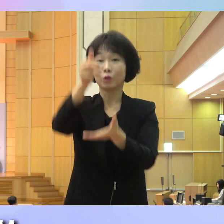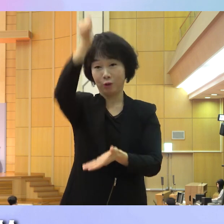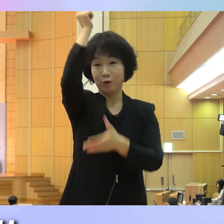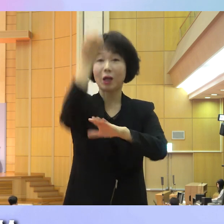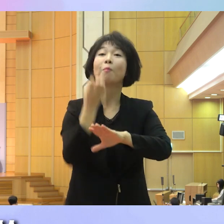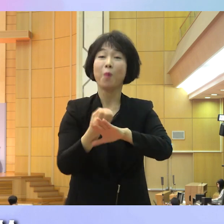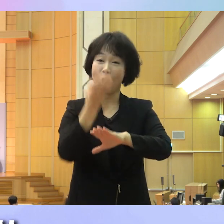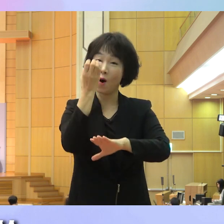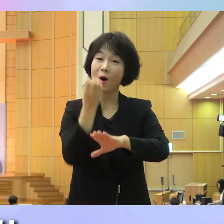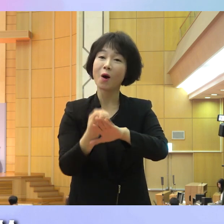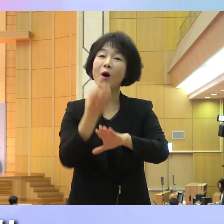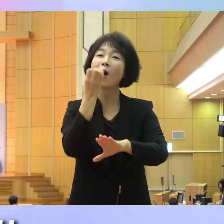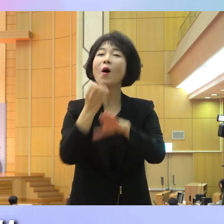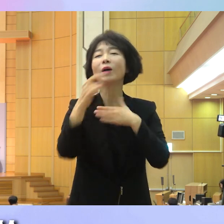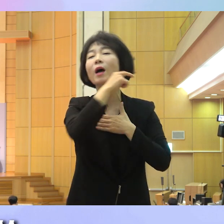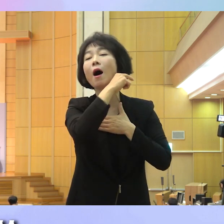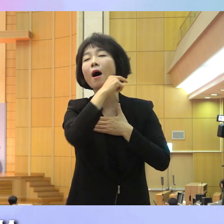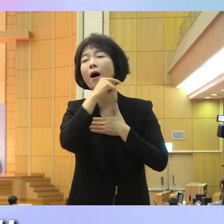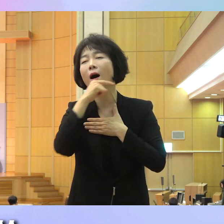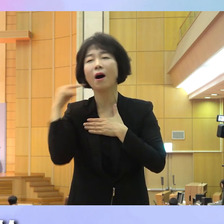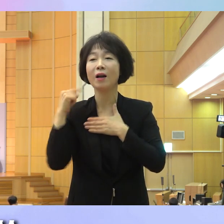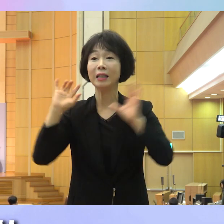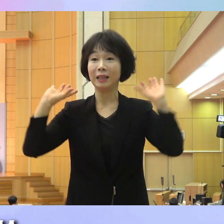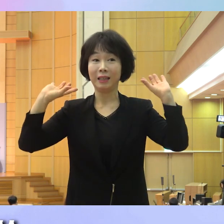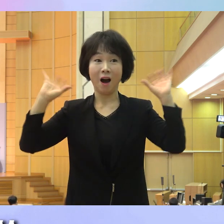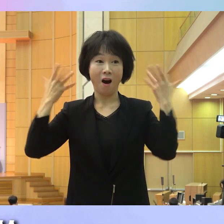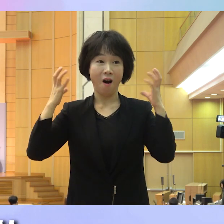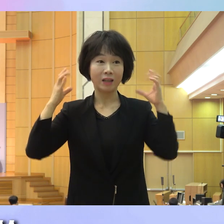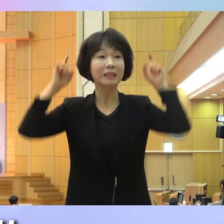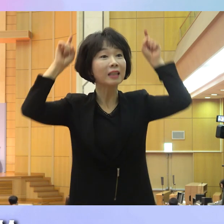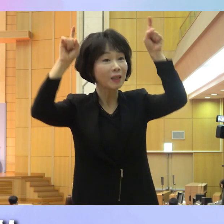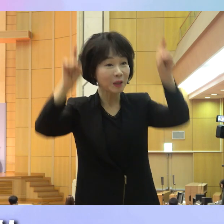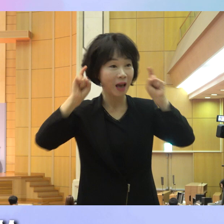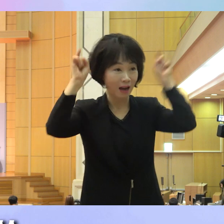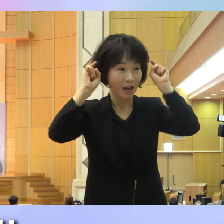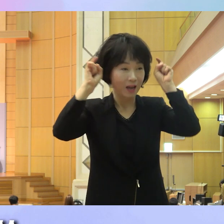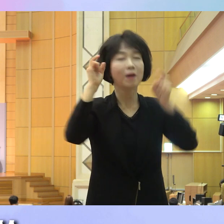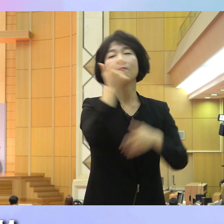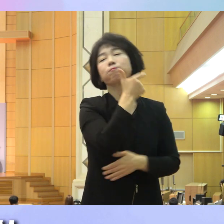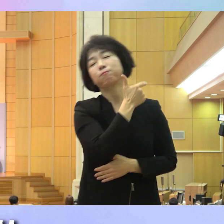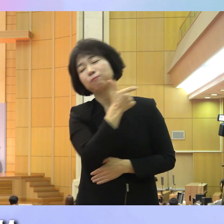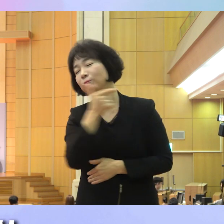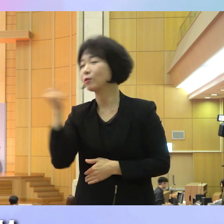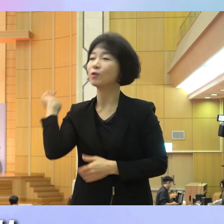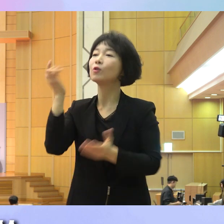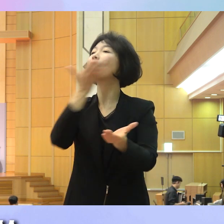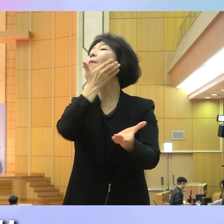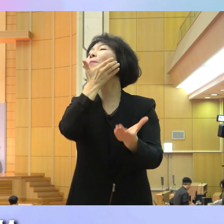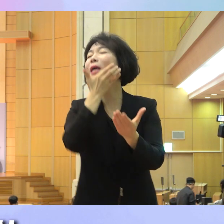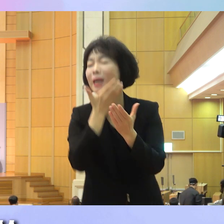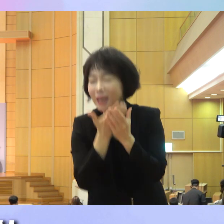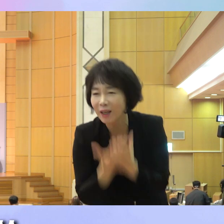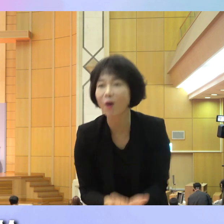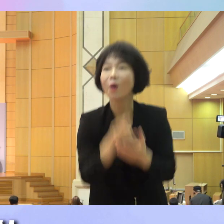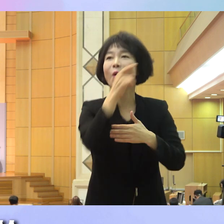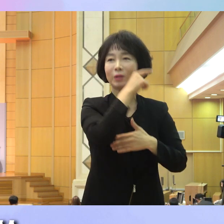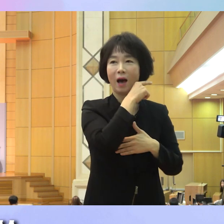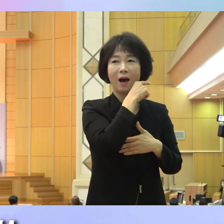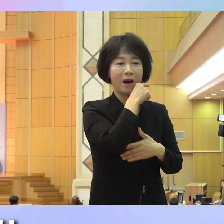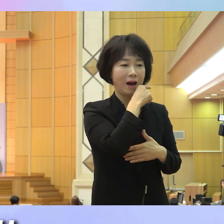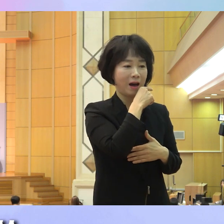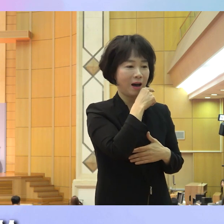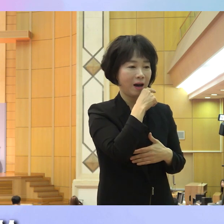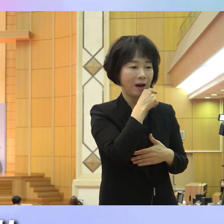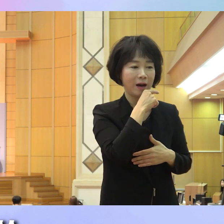믿으오. 주의 보혈 그 어린 양의 매우 귀중한